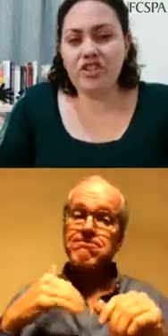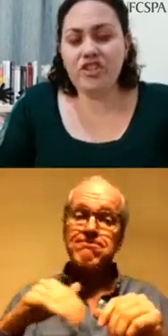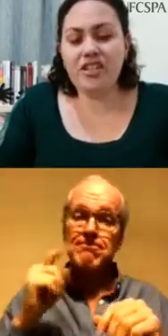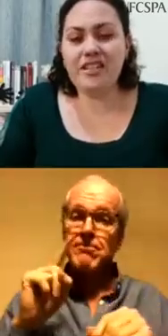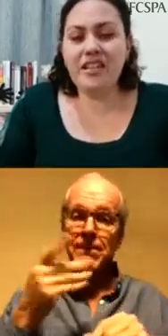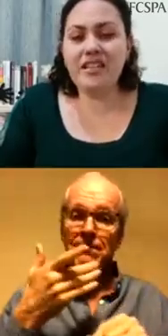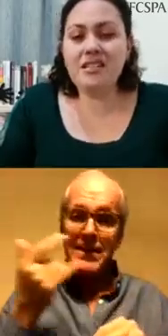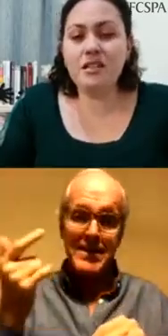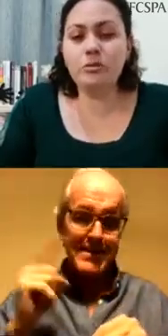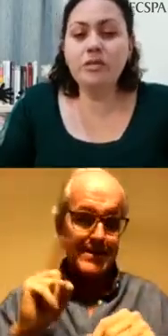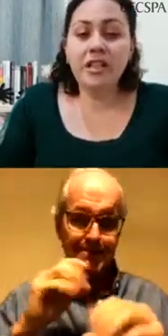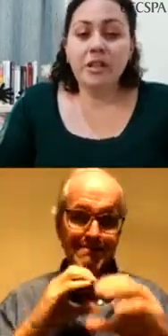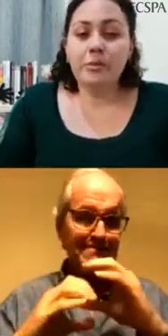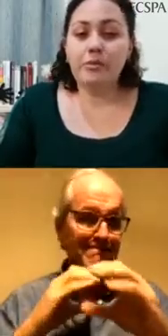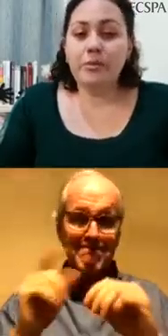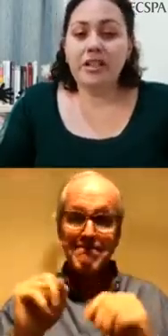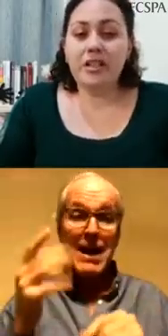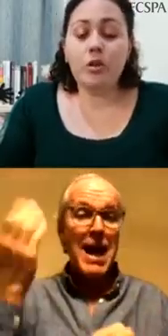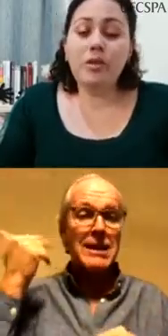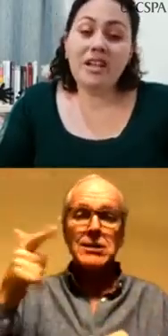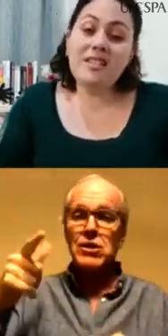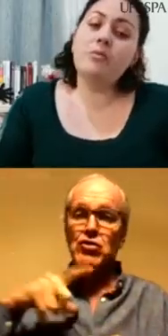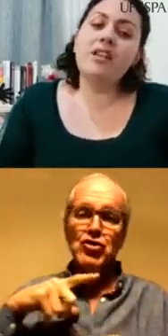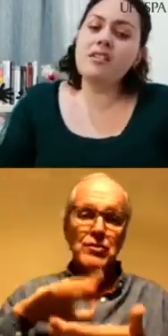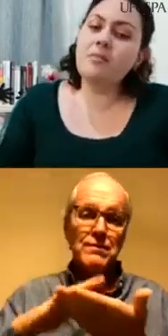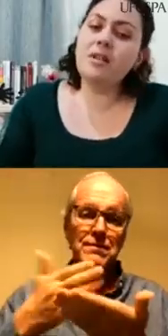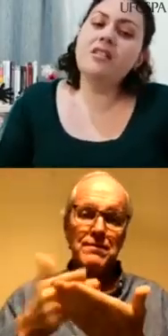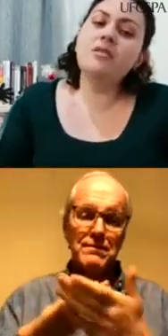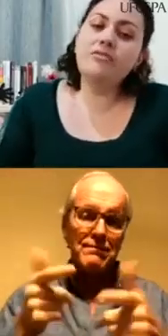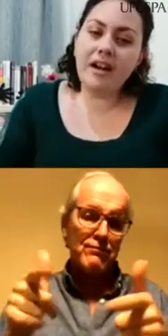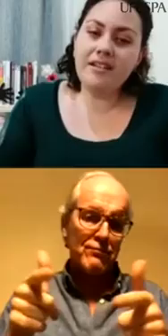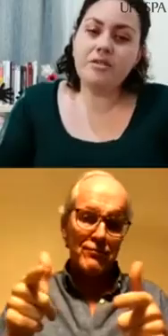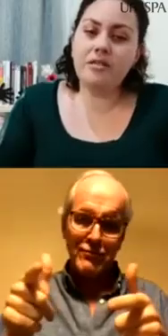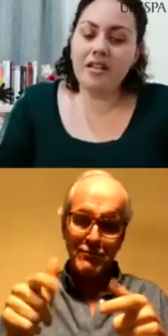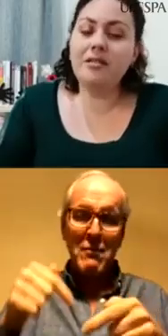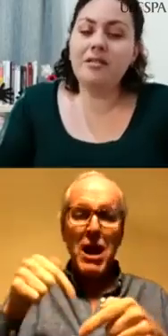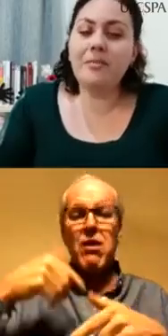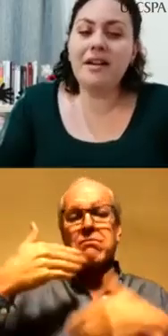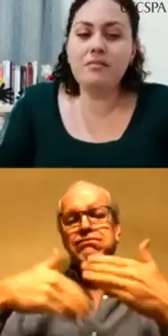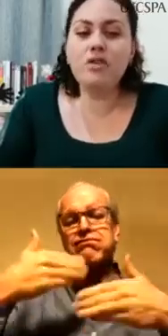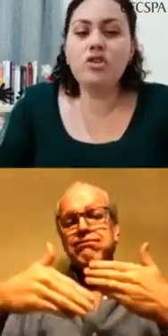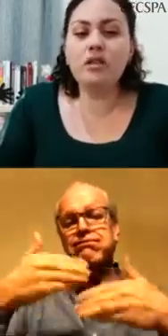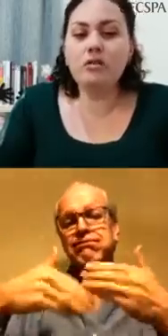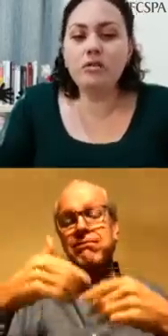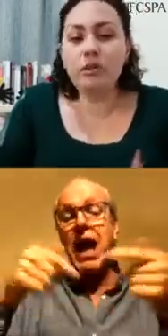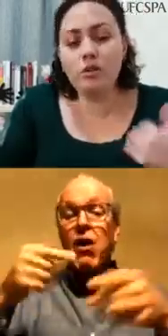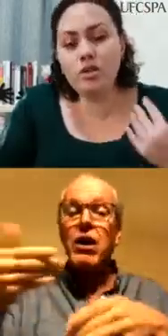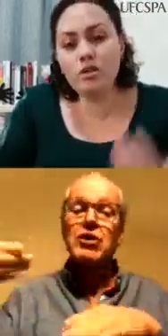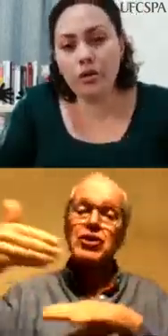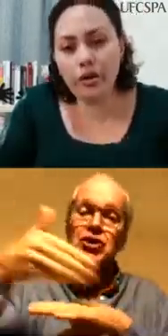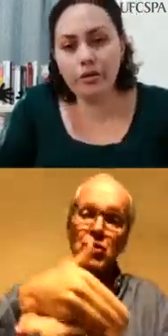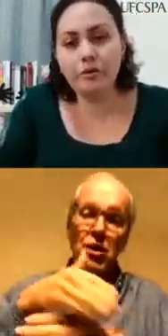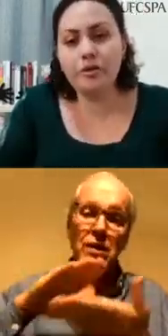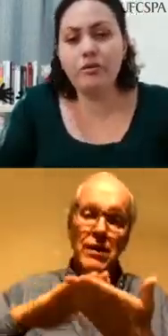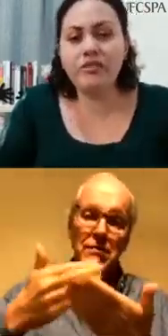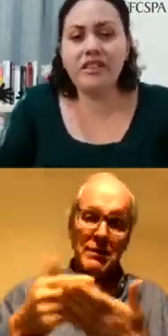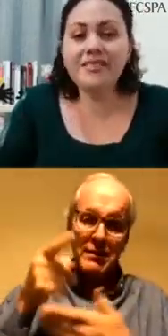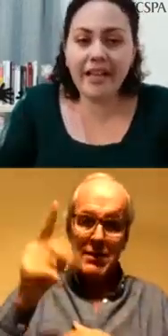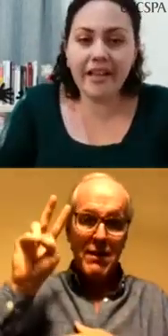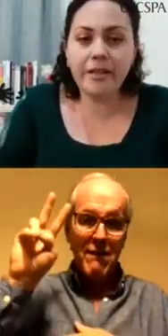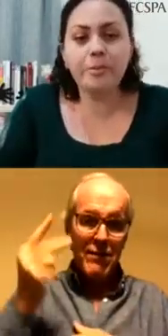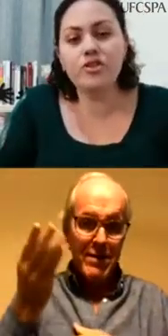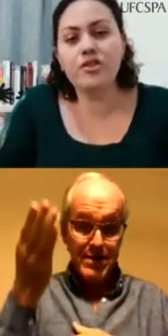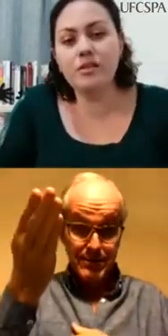né? A gente ter essa relação, porque a comunicação nem sempre ela é tão fácil, né? Ainda mais imaginando o histórico, por não